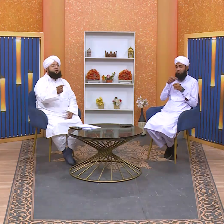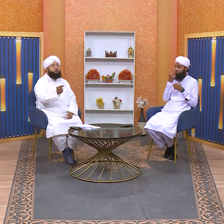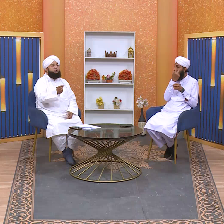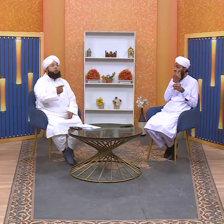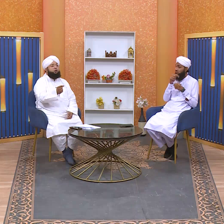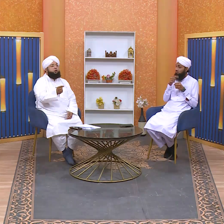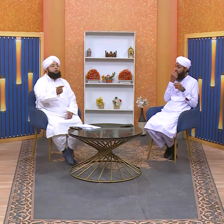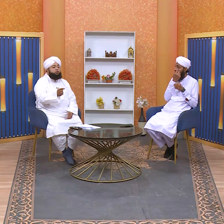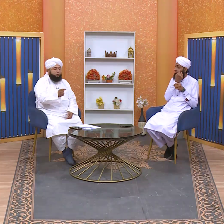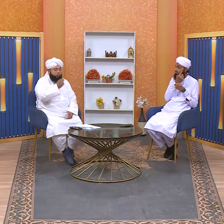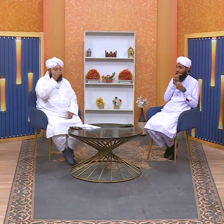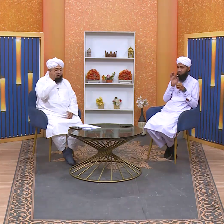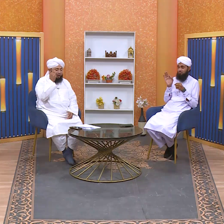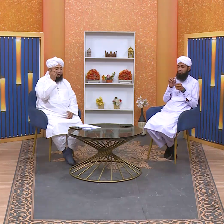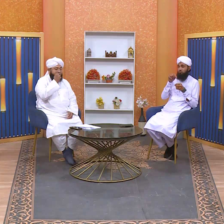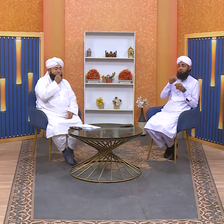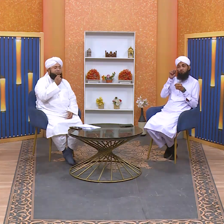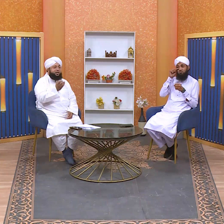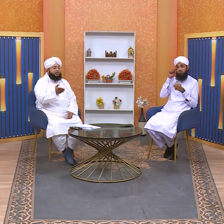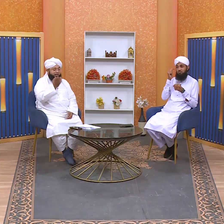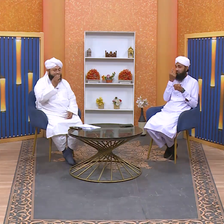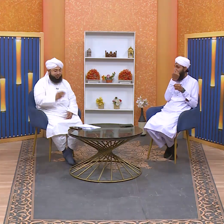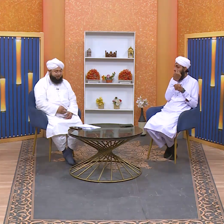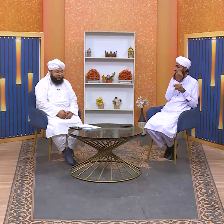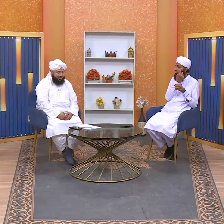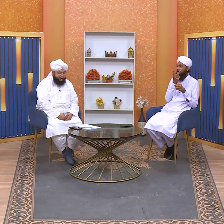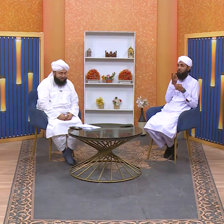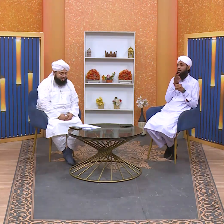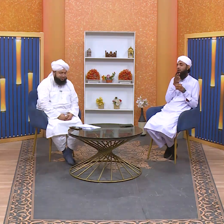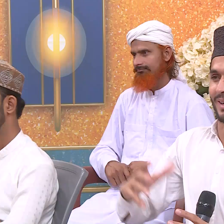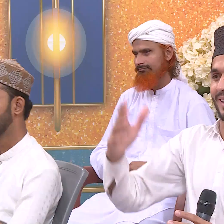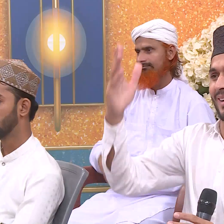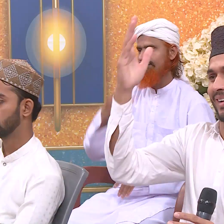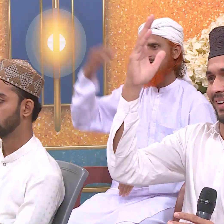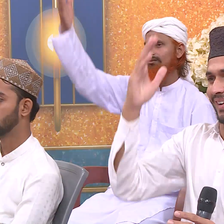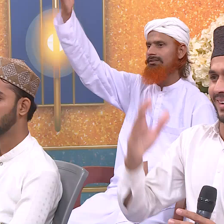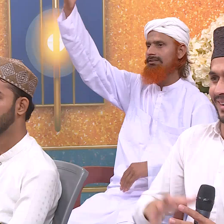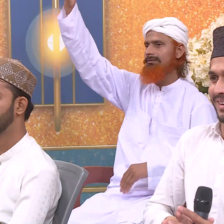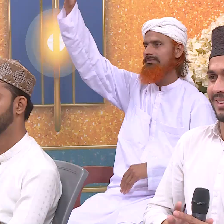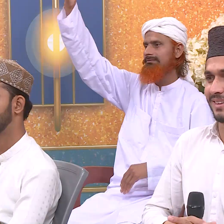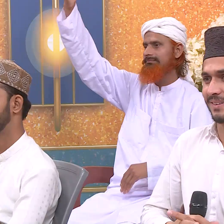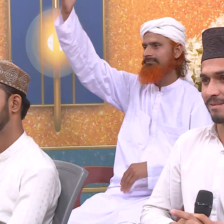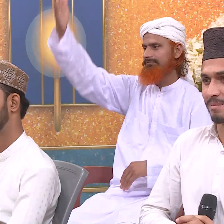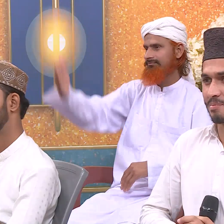کو دونوں مبارک آنکھوں میں لگاتے تھے. سبحان اللہ. سبحان اللہ. یہاں ہم